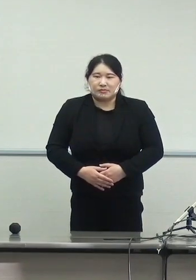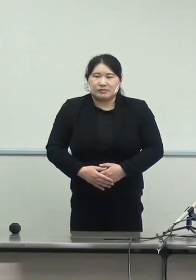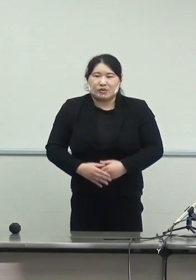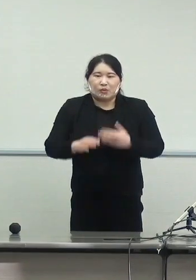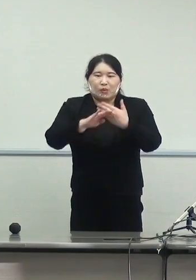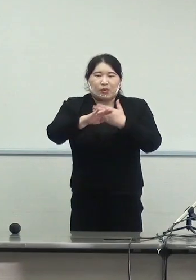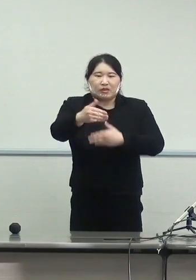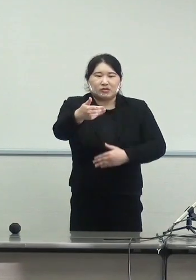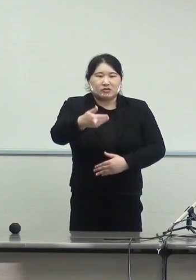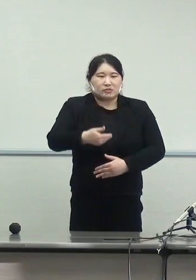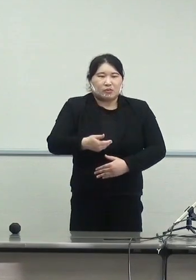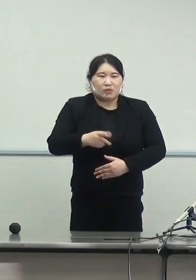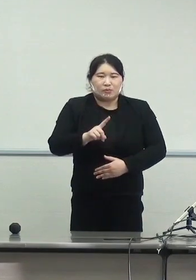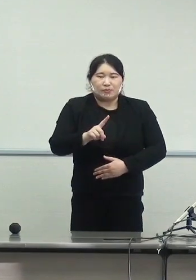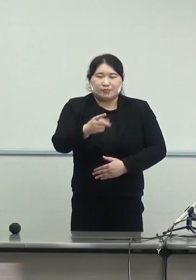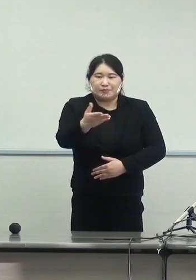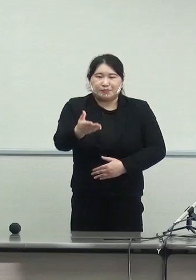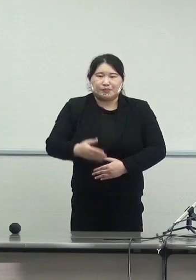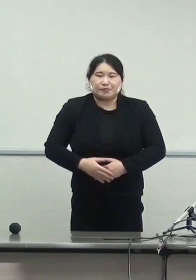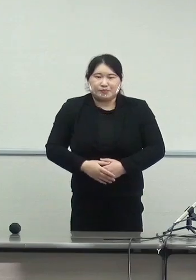他にご質問はございませんか。